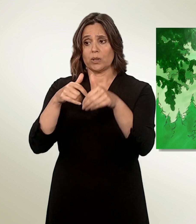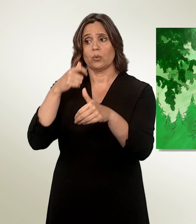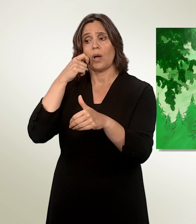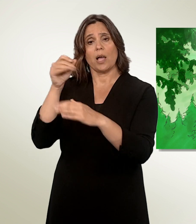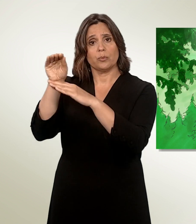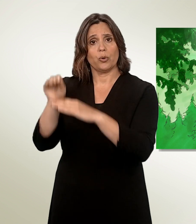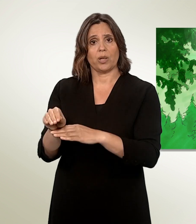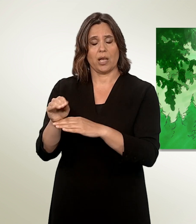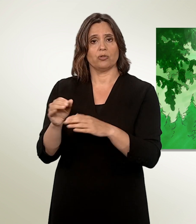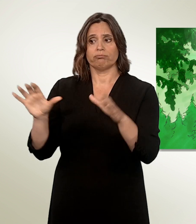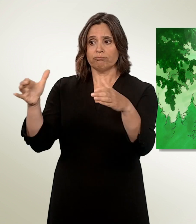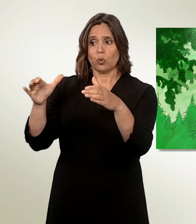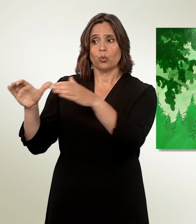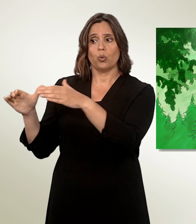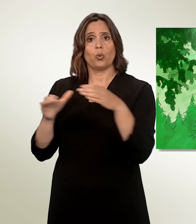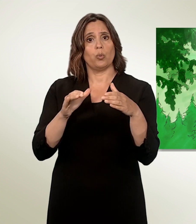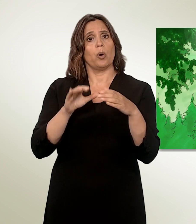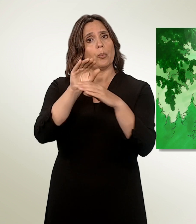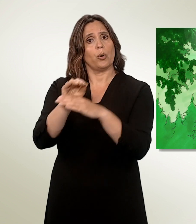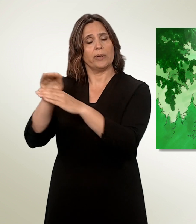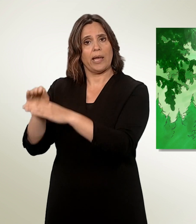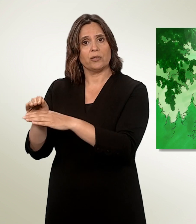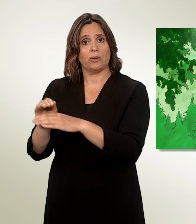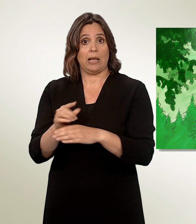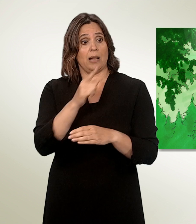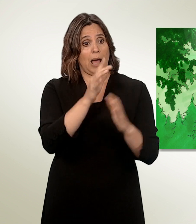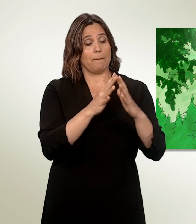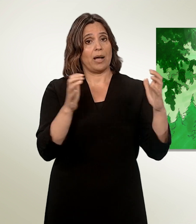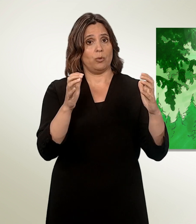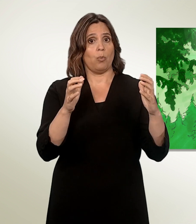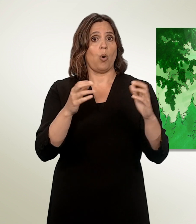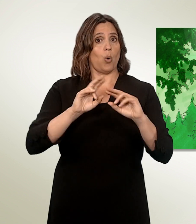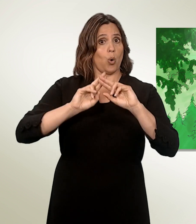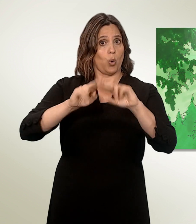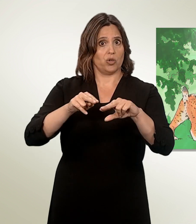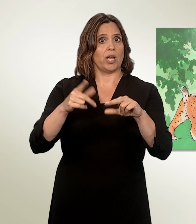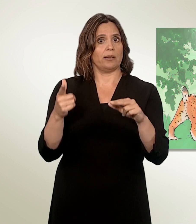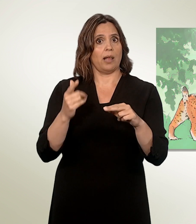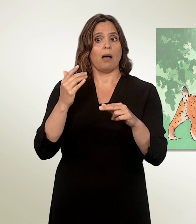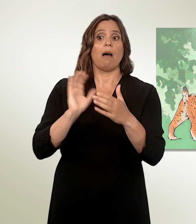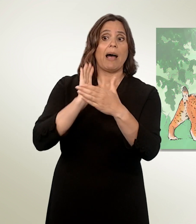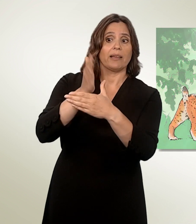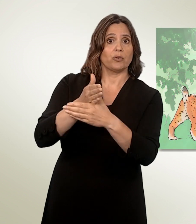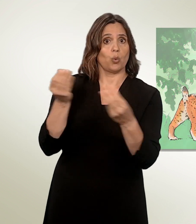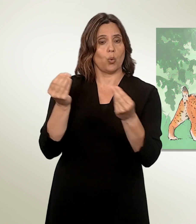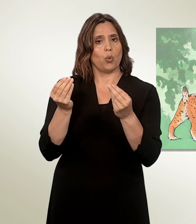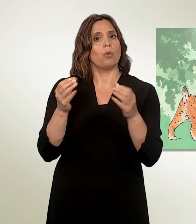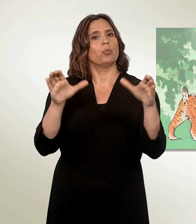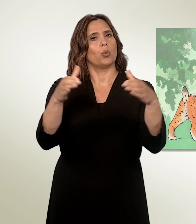meutes sont préservées. Le Parlement a expressément rejeté les interventions dans les populations de lynx, de castors, de hérons